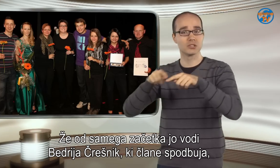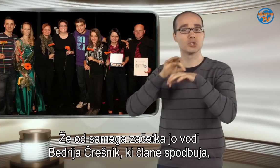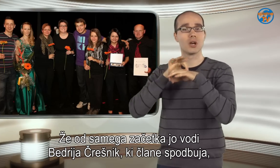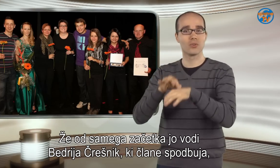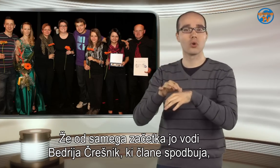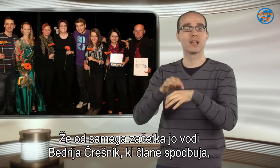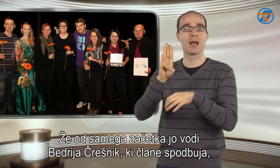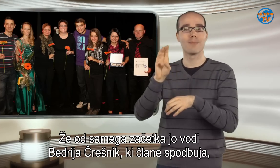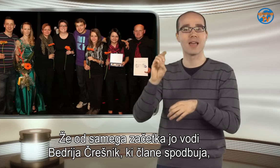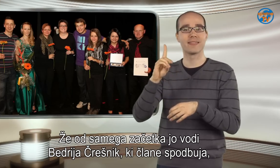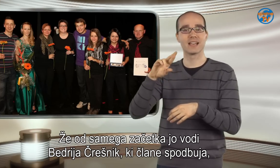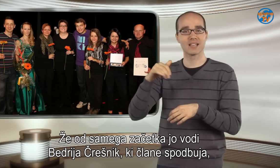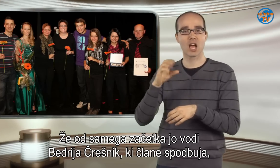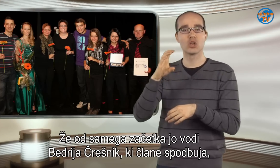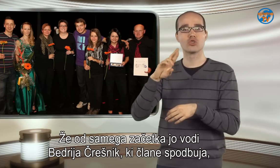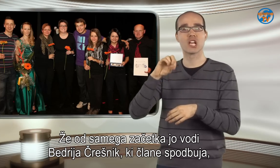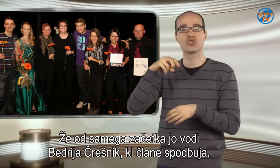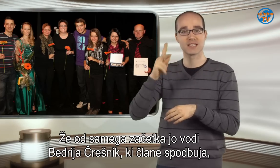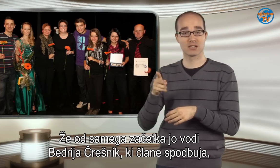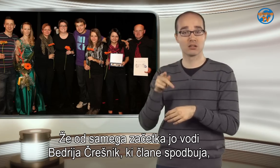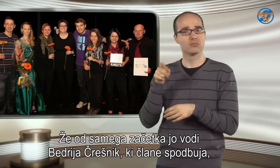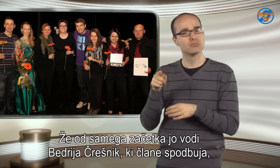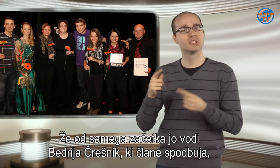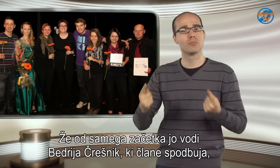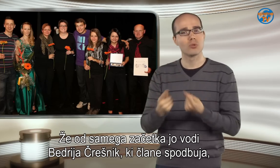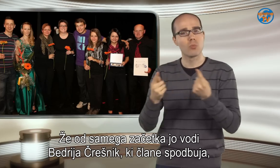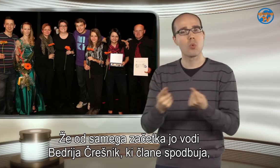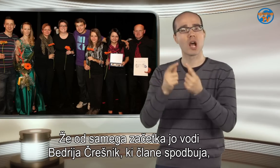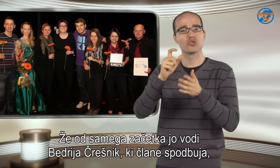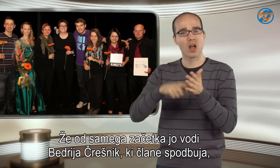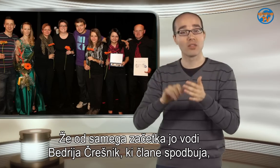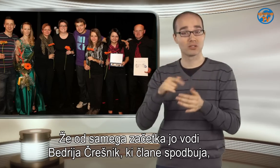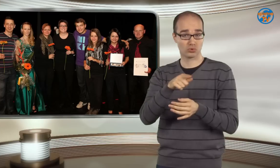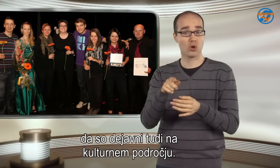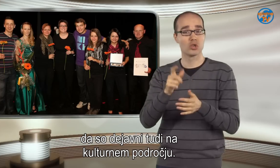Betrija Čerešnik, ki člane spodbuja, da so dejavni tudi na kulturnem področju.